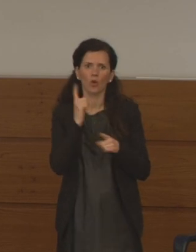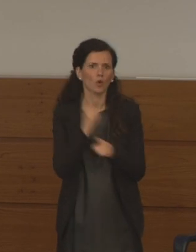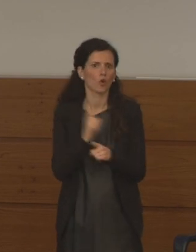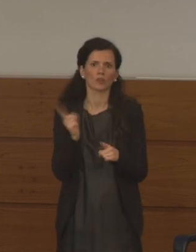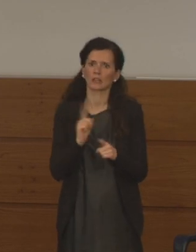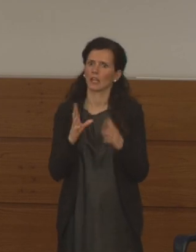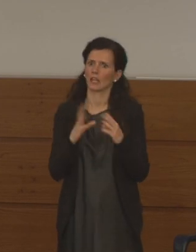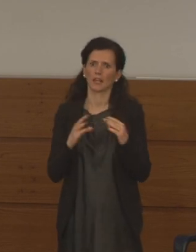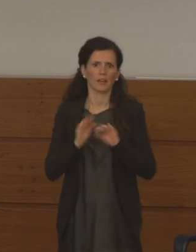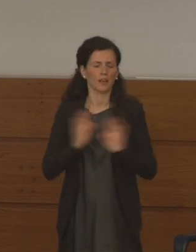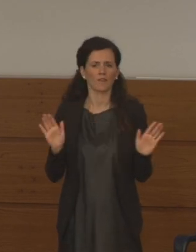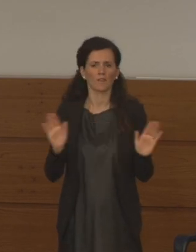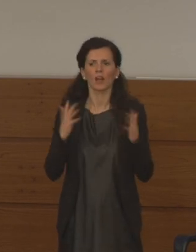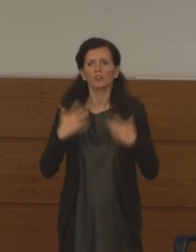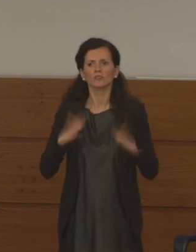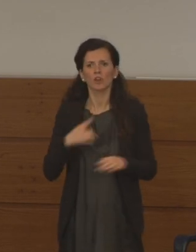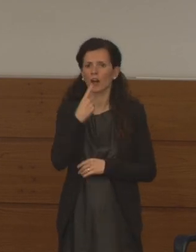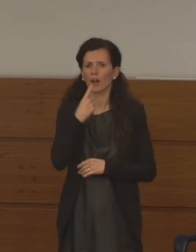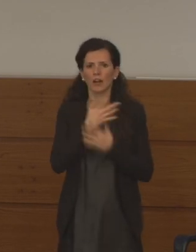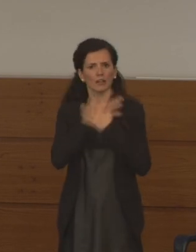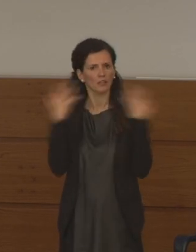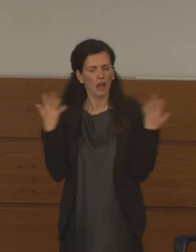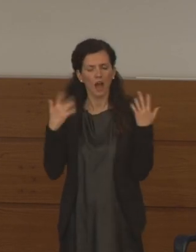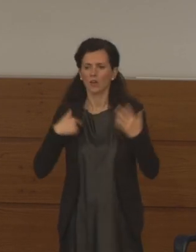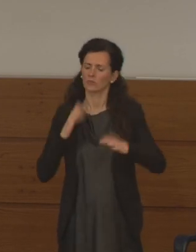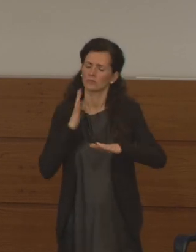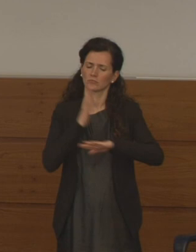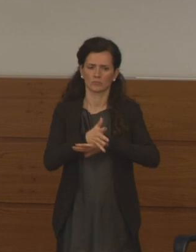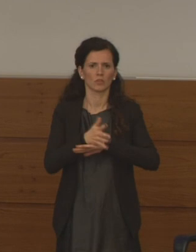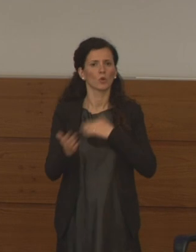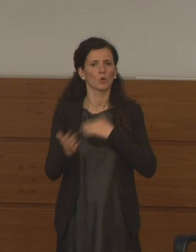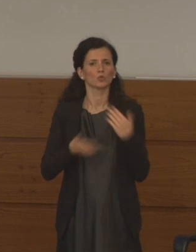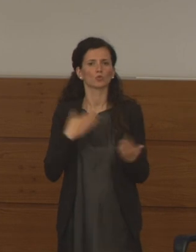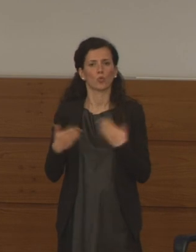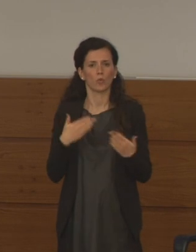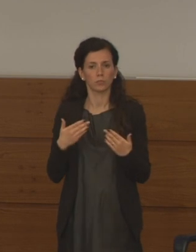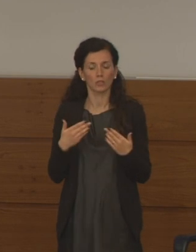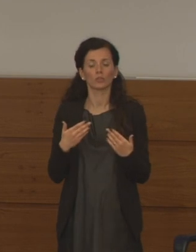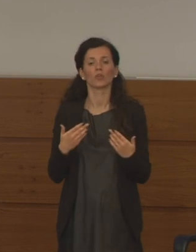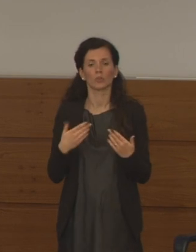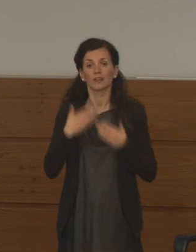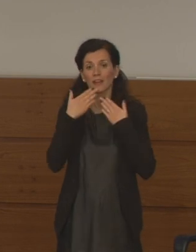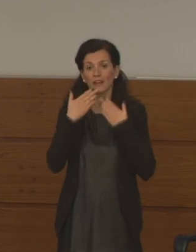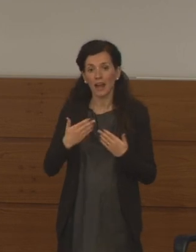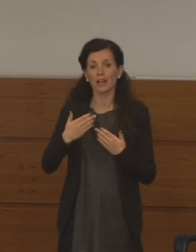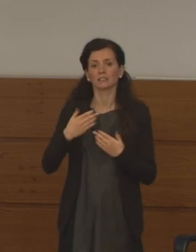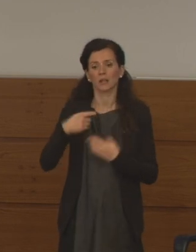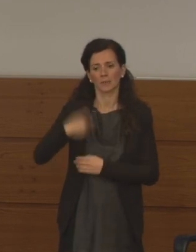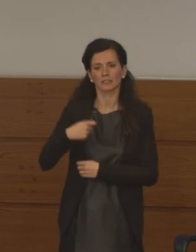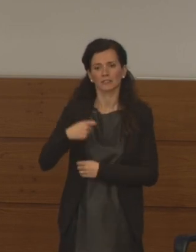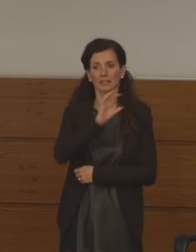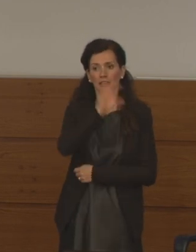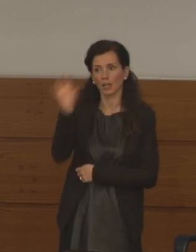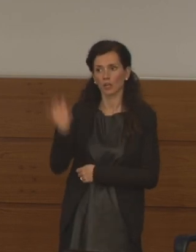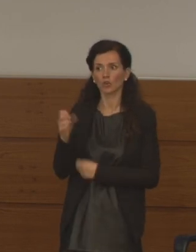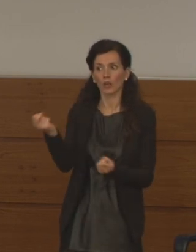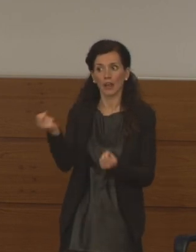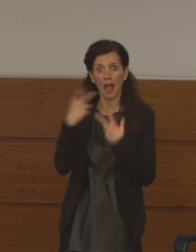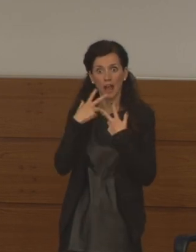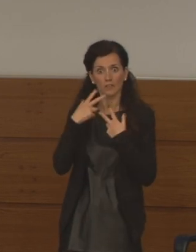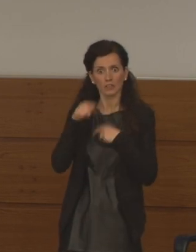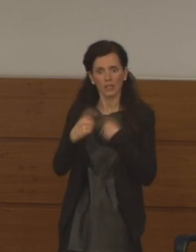a chiare lettere e siamo intervenuti immediatamente quindi ringrazio i presidenti delle regioni che ci hanno segnalato prontamente